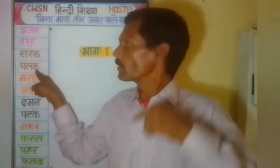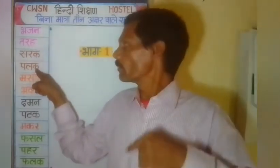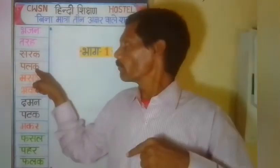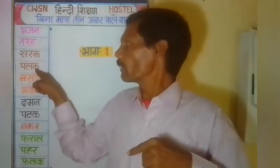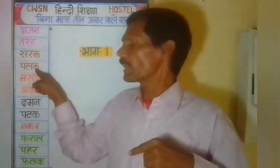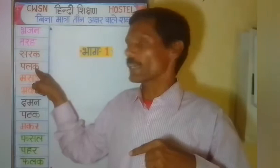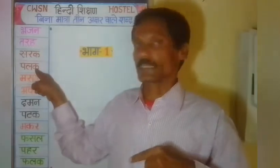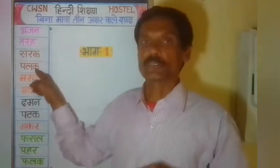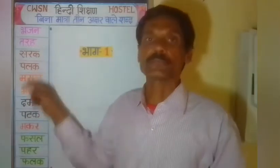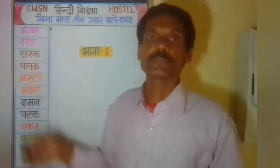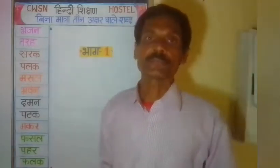पलक।